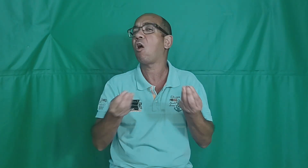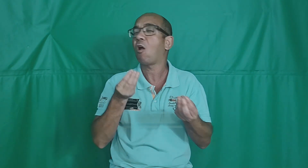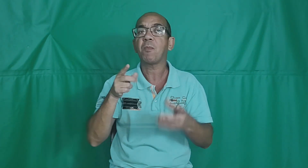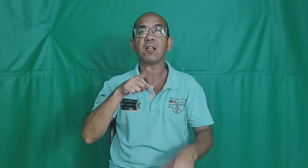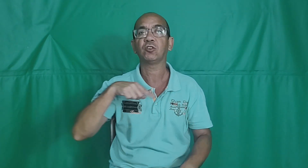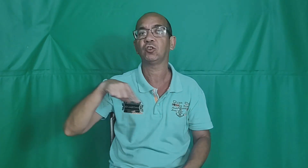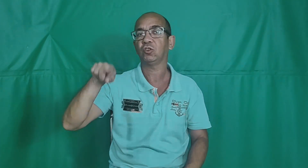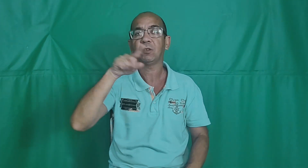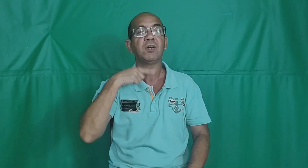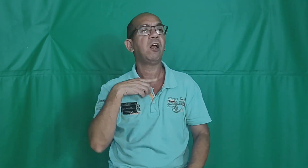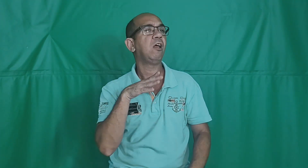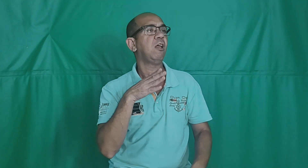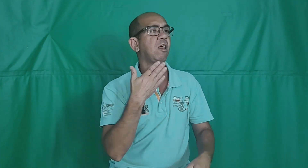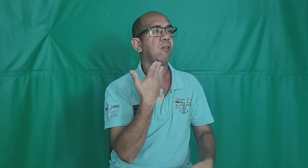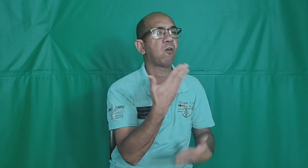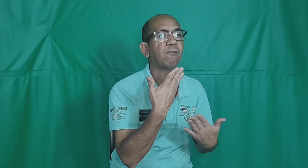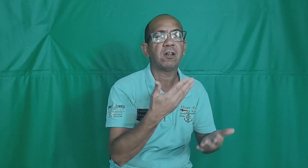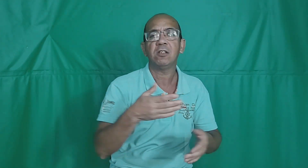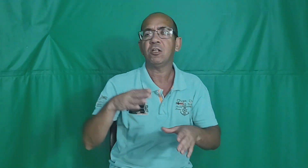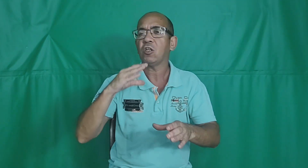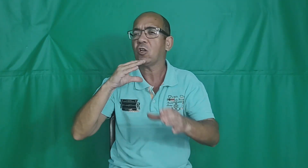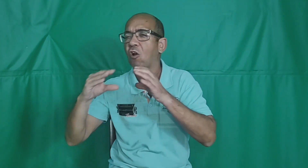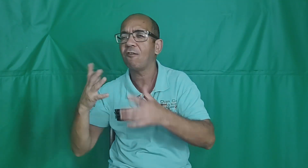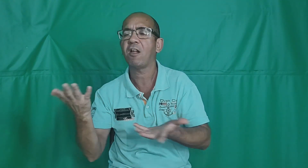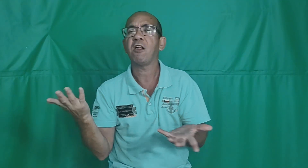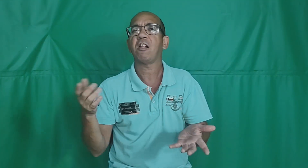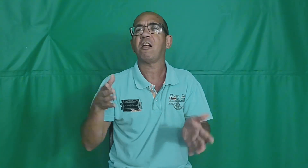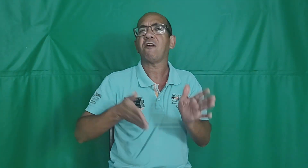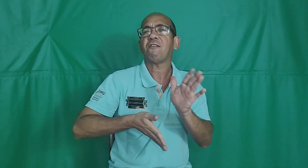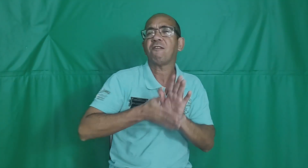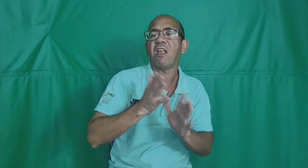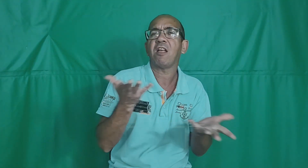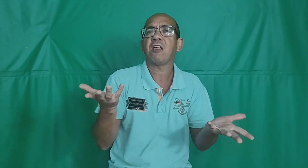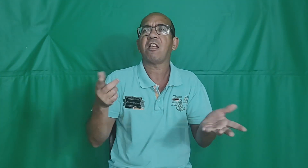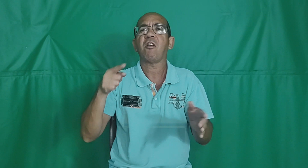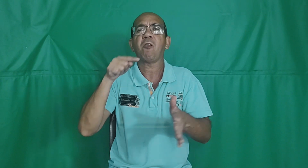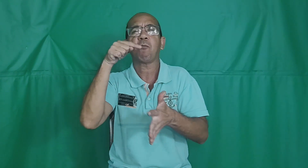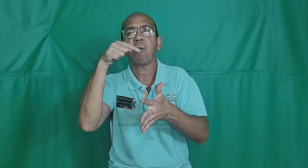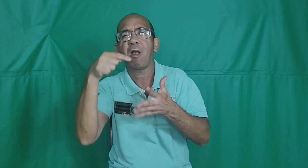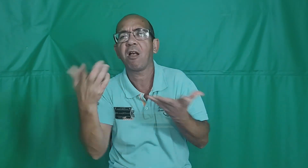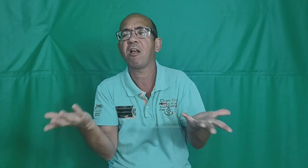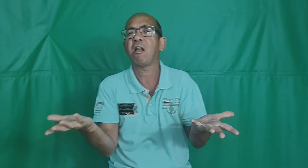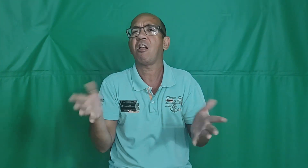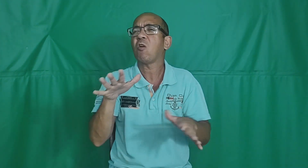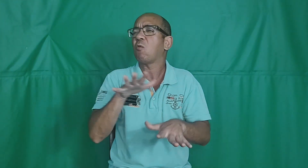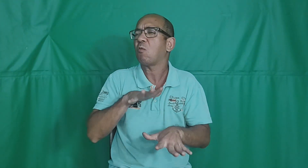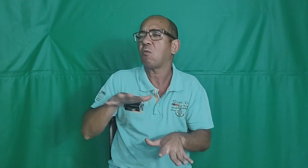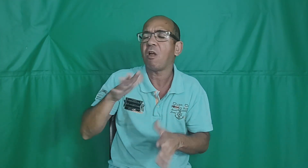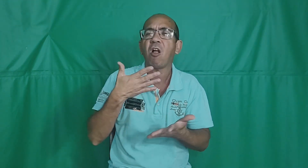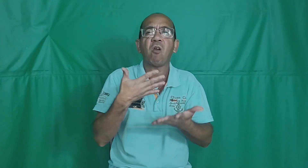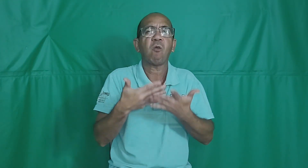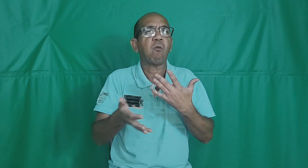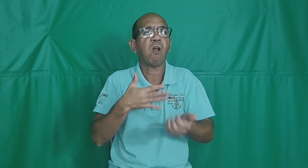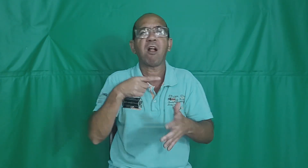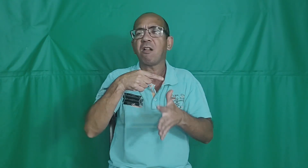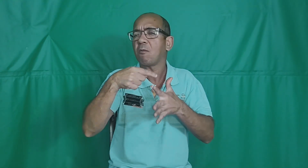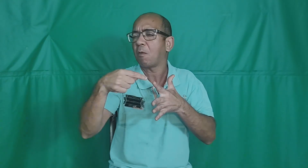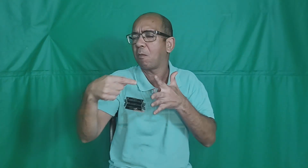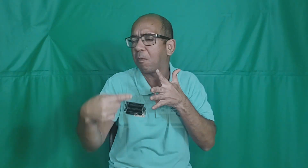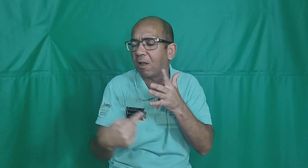conversar sobre assuntos religiosos, dar entrevista, interagir com as pessoas.